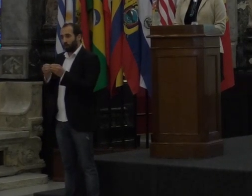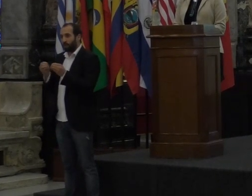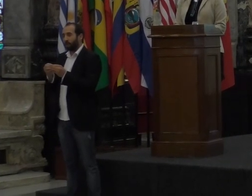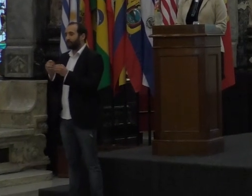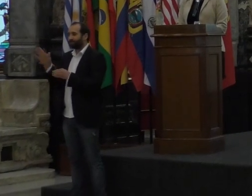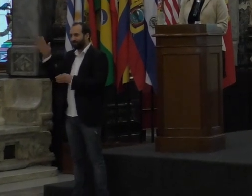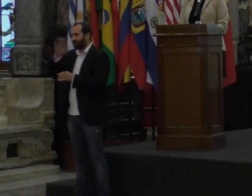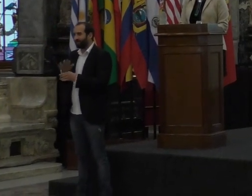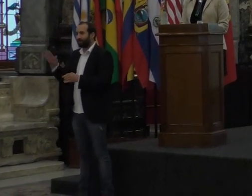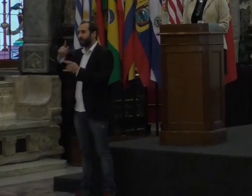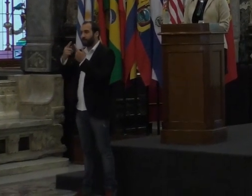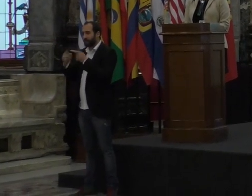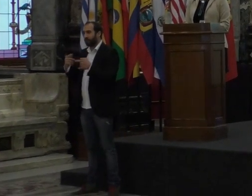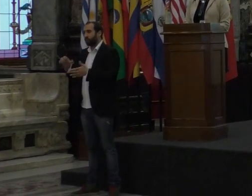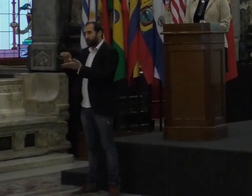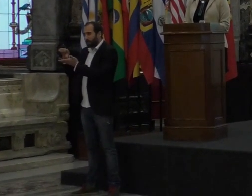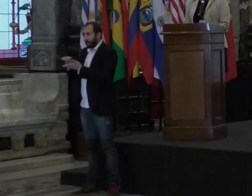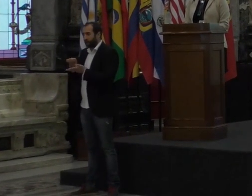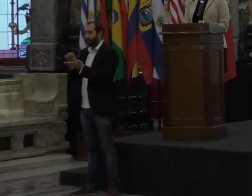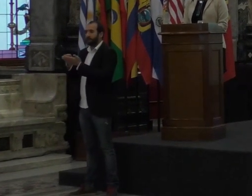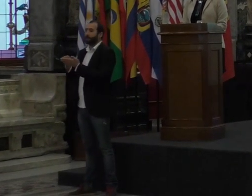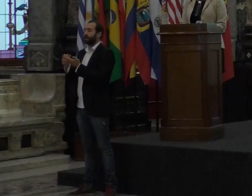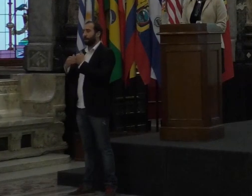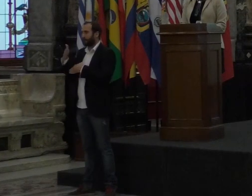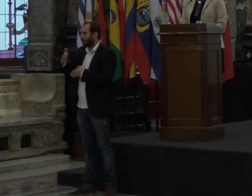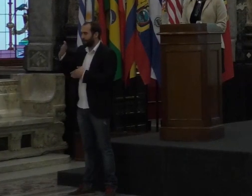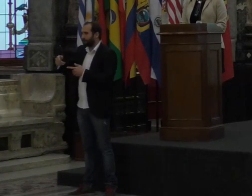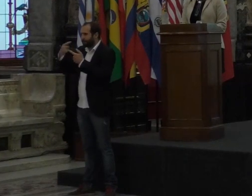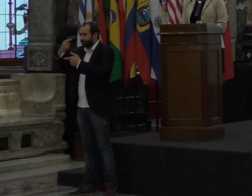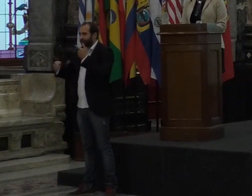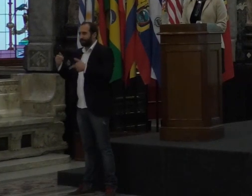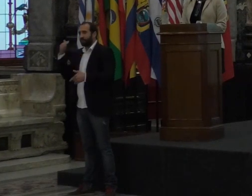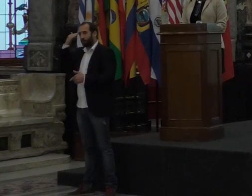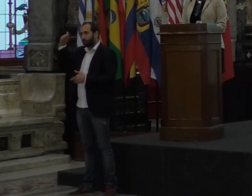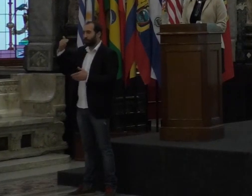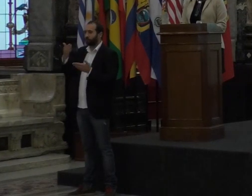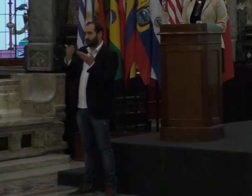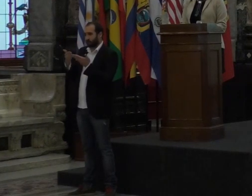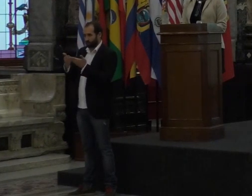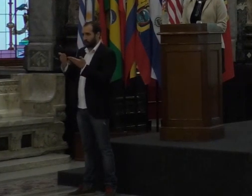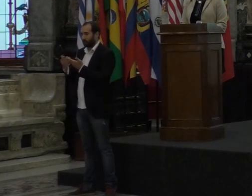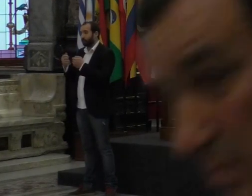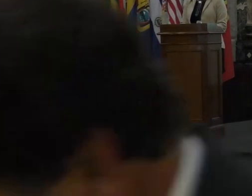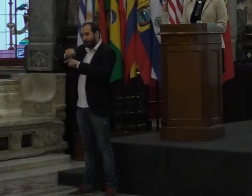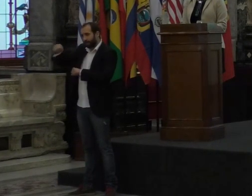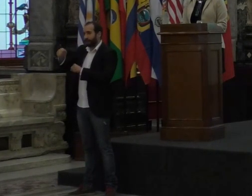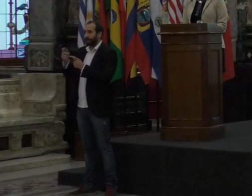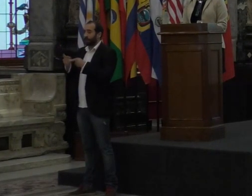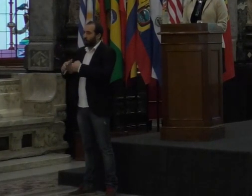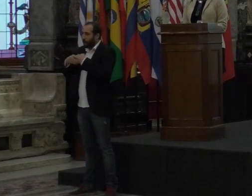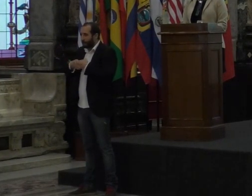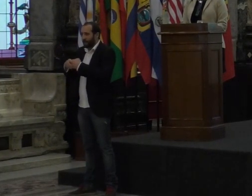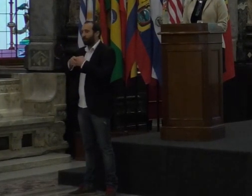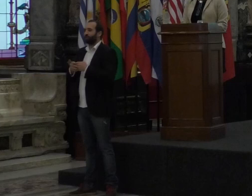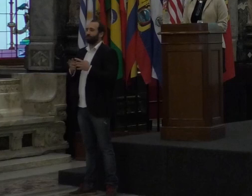que nos acompañan, participantes de distintas procedencias, docentes, estudiantes, egresados, amigas